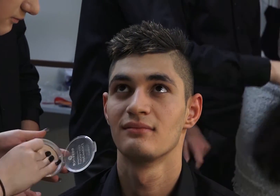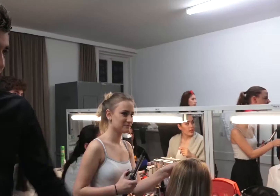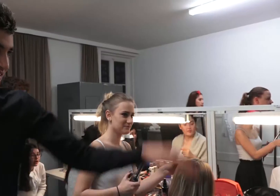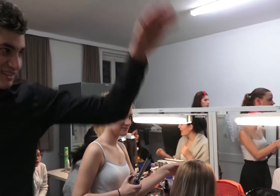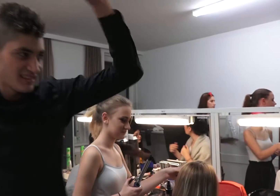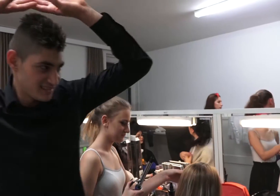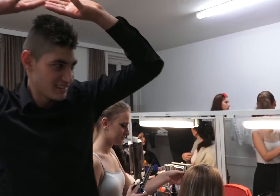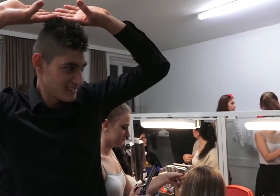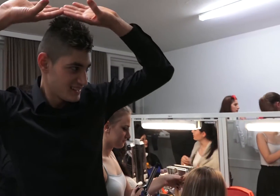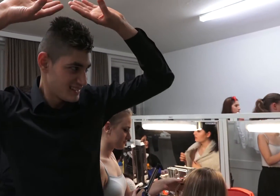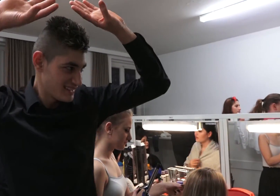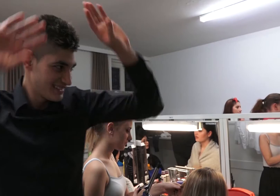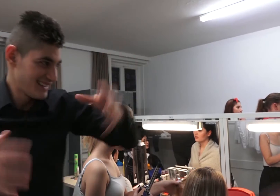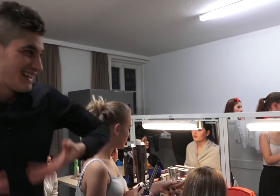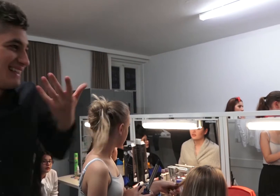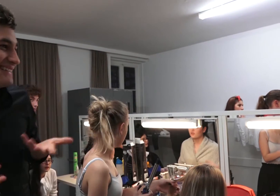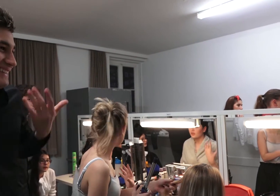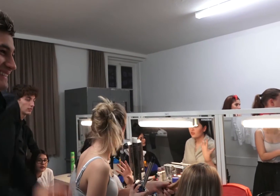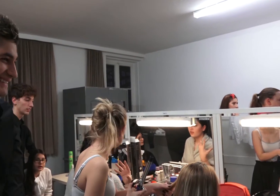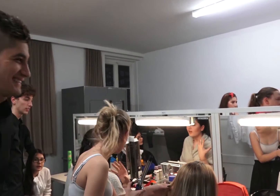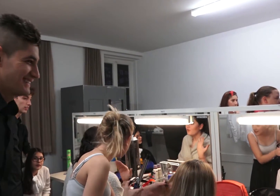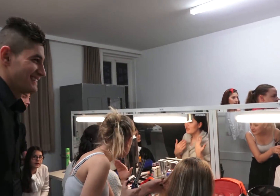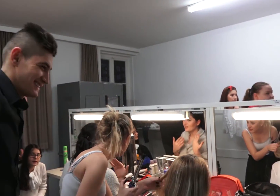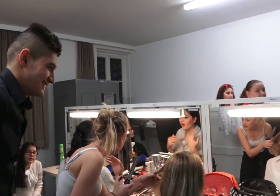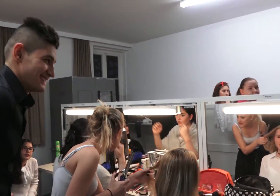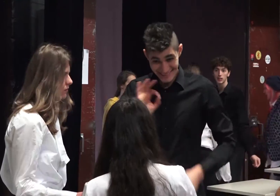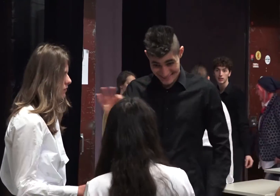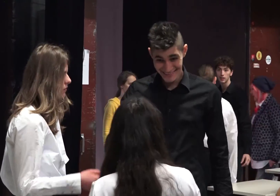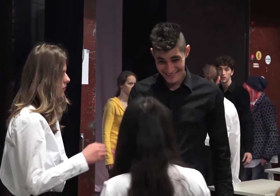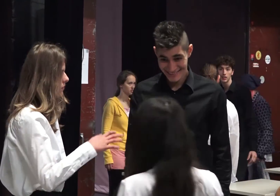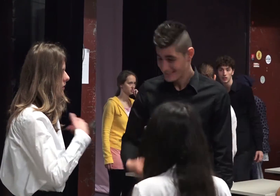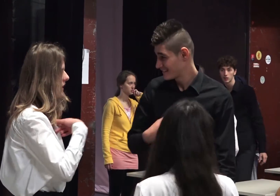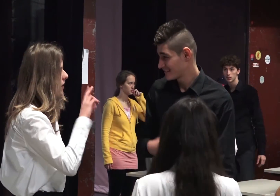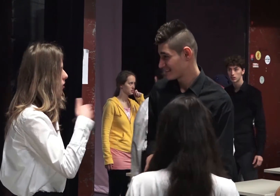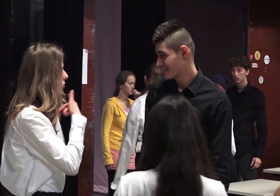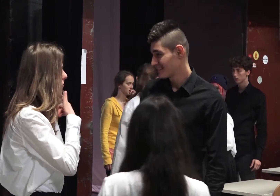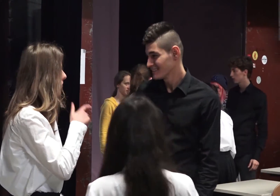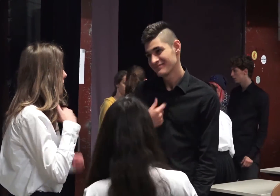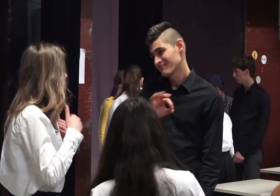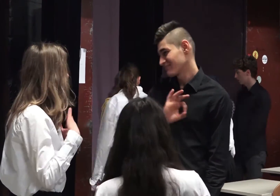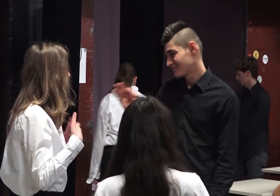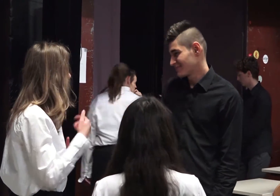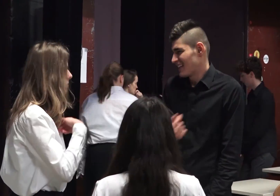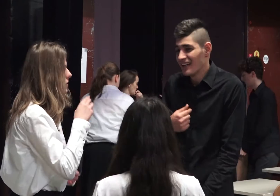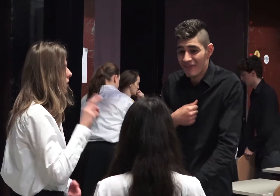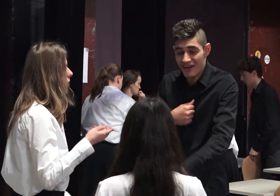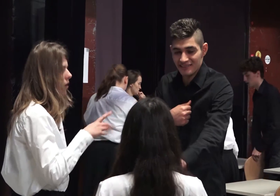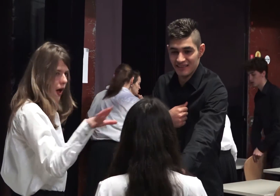hörgeschädigte Jugendliche, initiiert von der Hörregion Hannover und der Hartwig-Klausen-Schule. Arjan ist von Geburt an